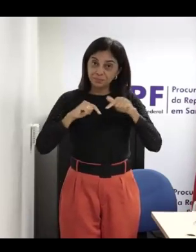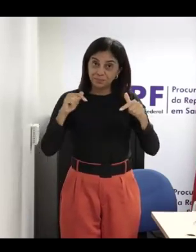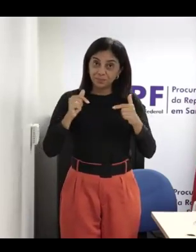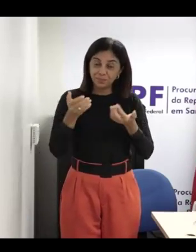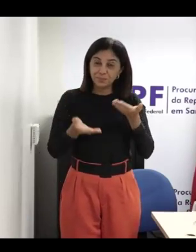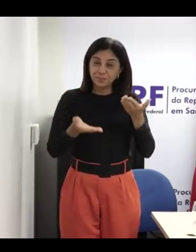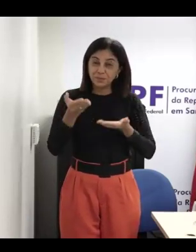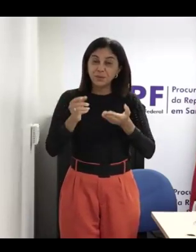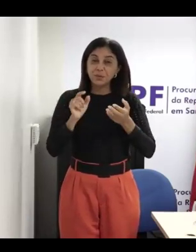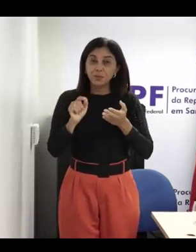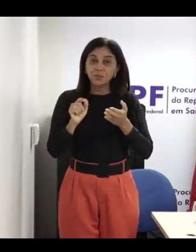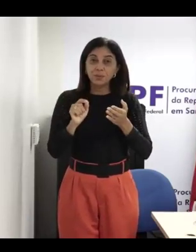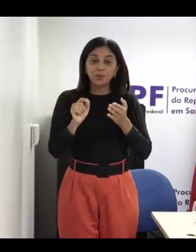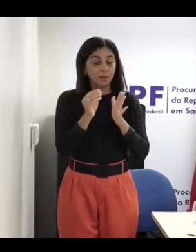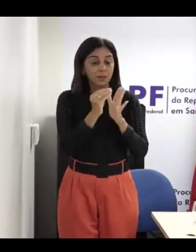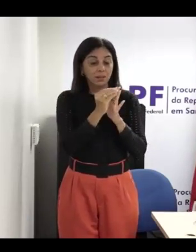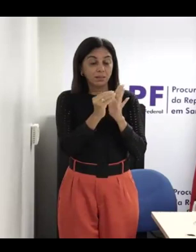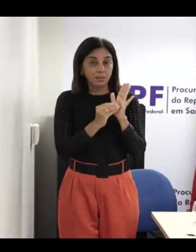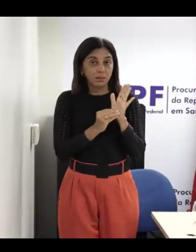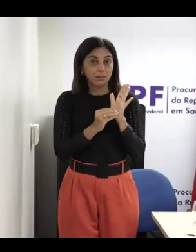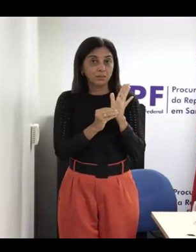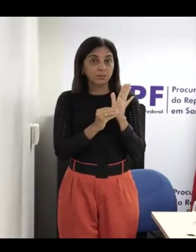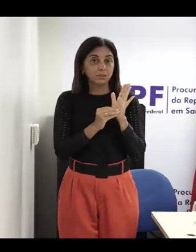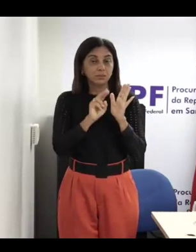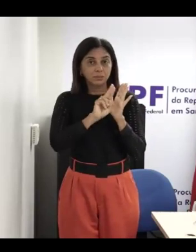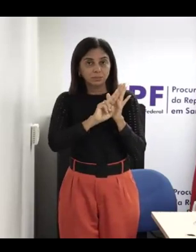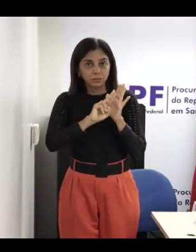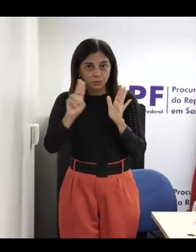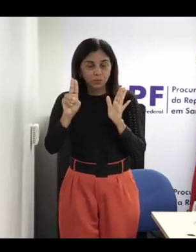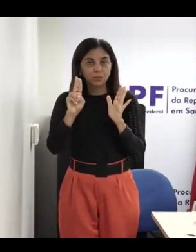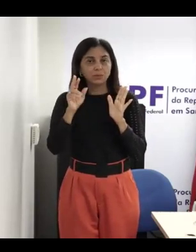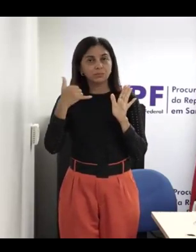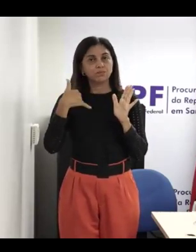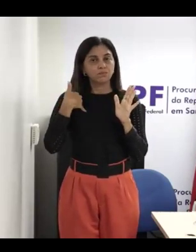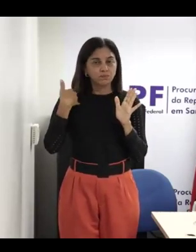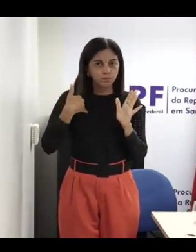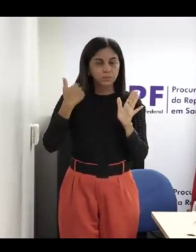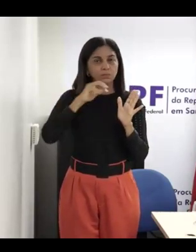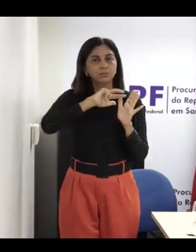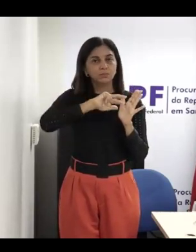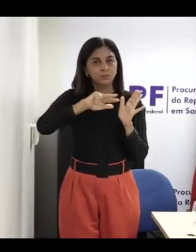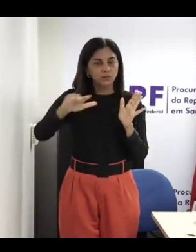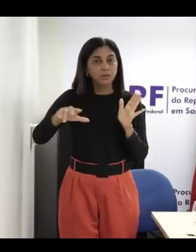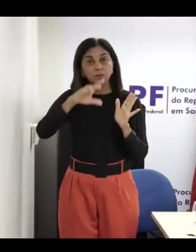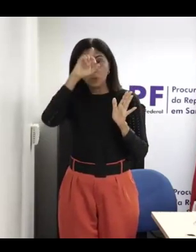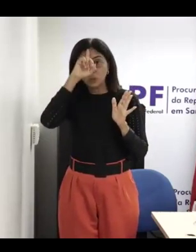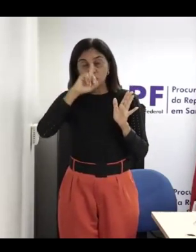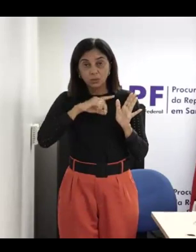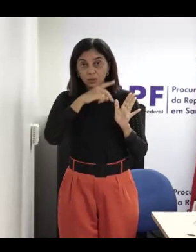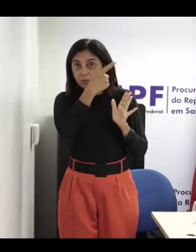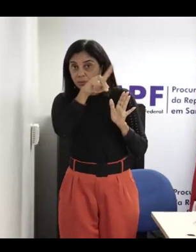resguardando o direitos os direitos eles estão em conflito a gente vê o direito à intimidade o direito à